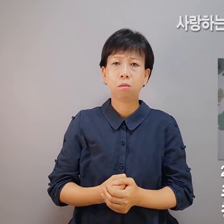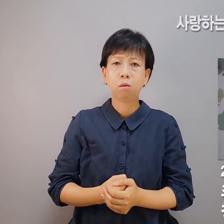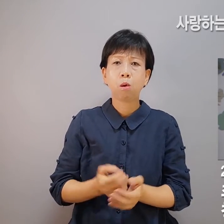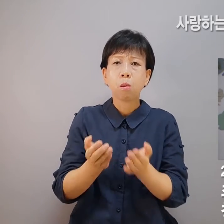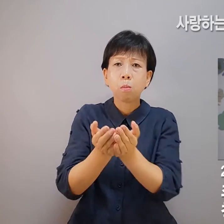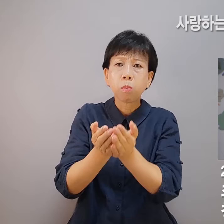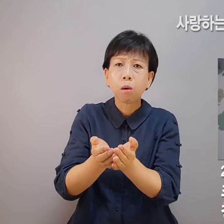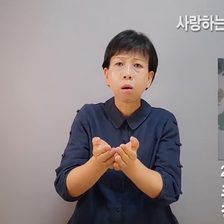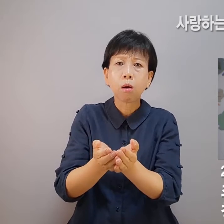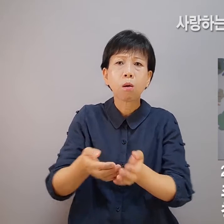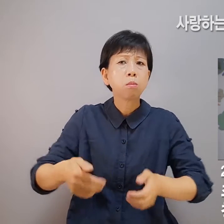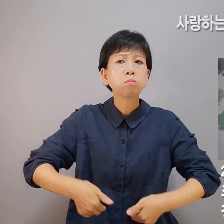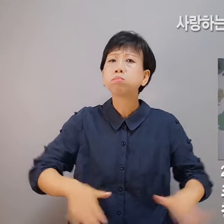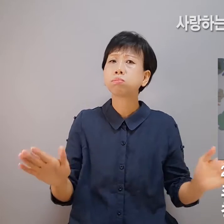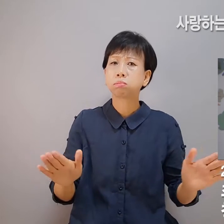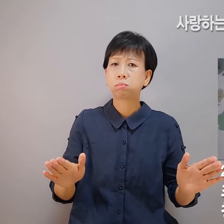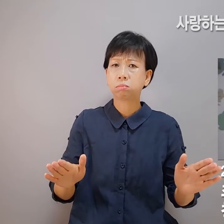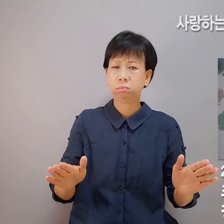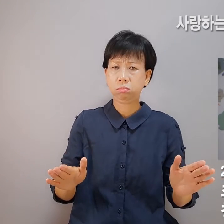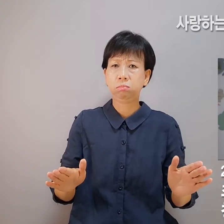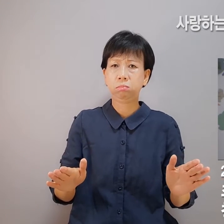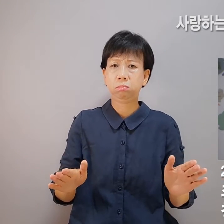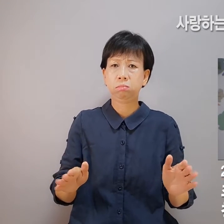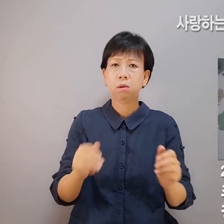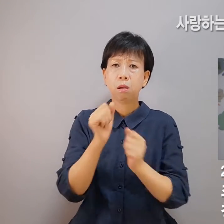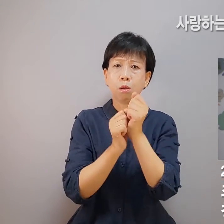없어요. 그렇죠?